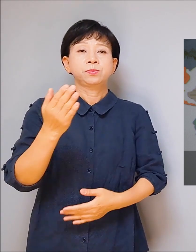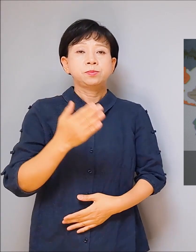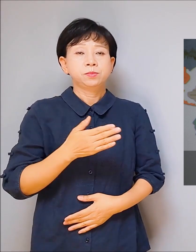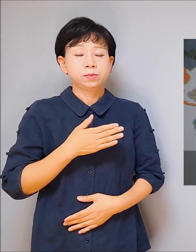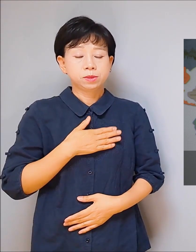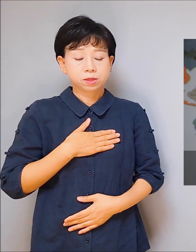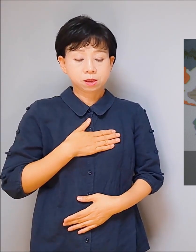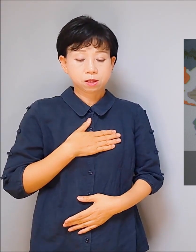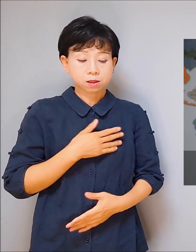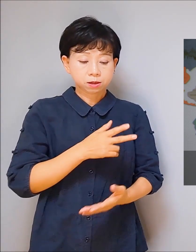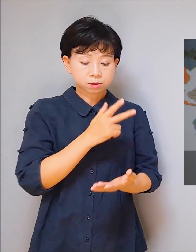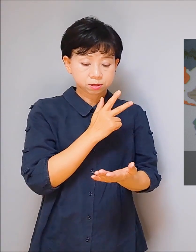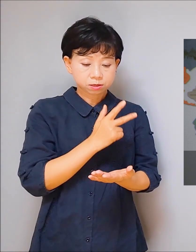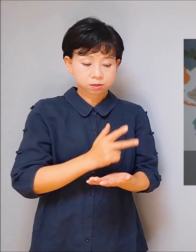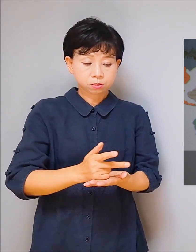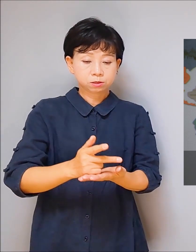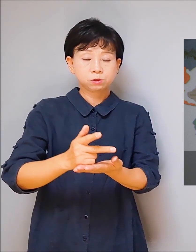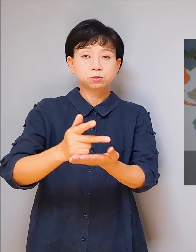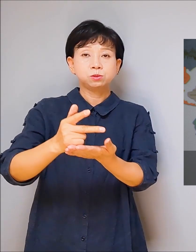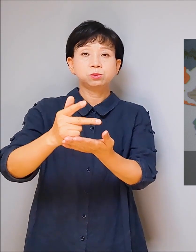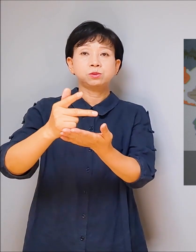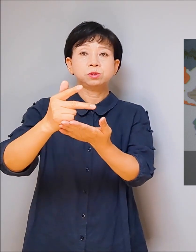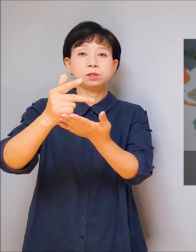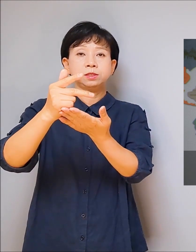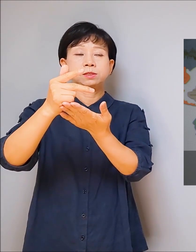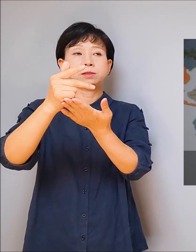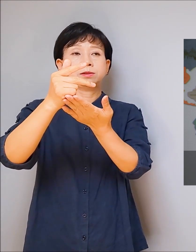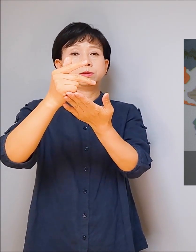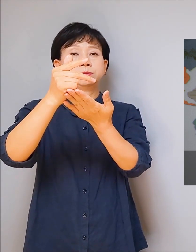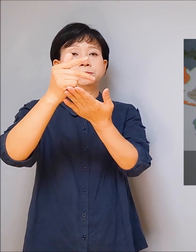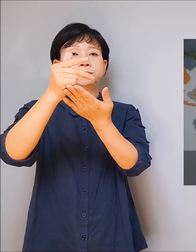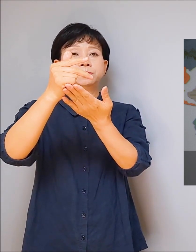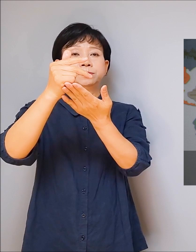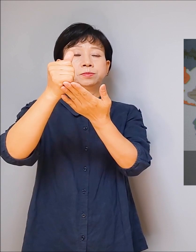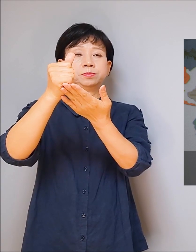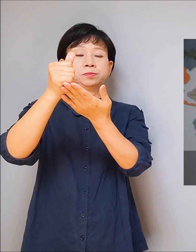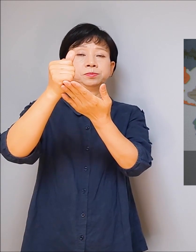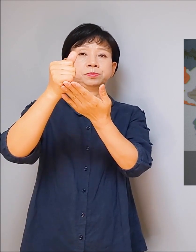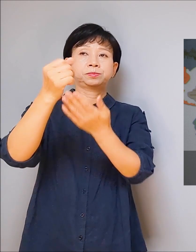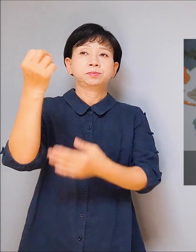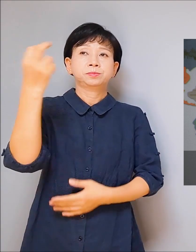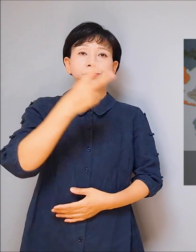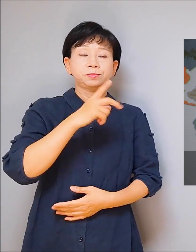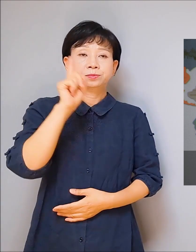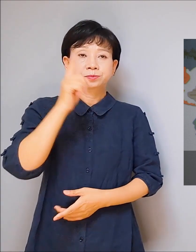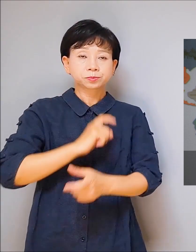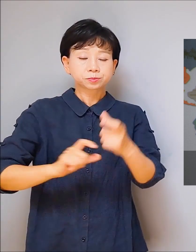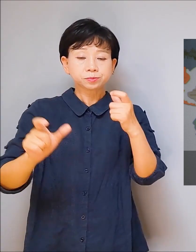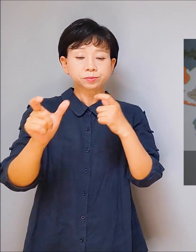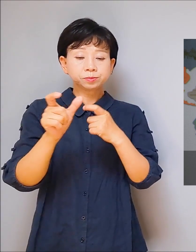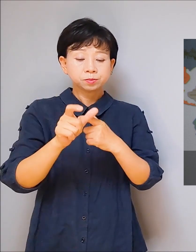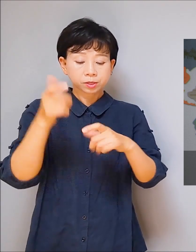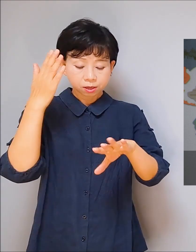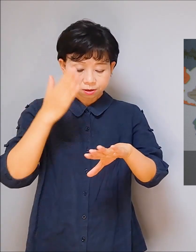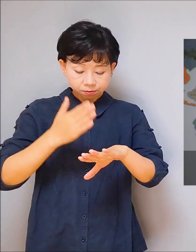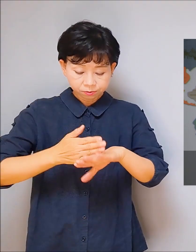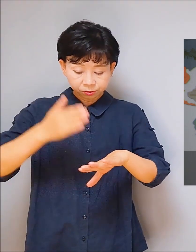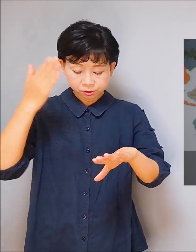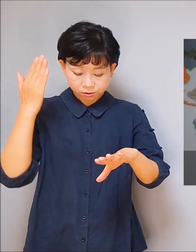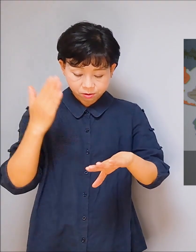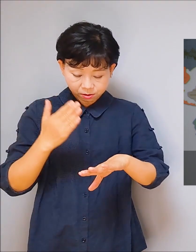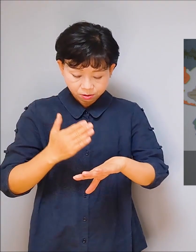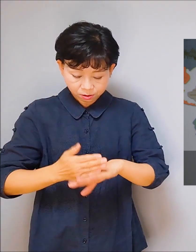전부이신 나의. 한 번 더 찬양합니다. 감사해요 주님의 사랑,